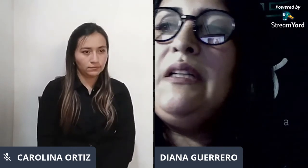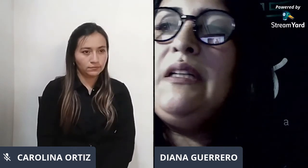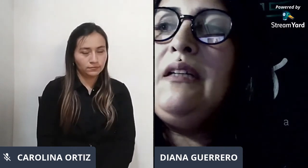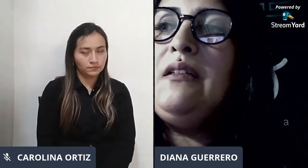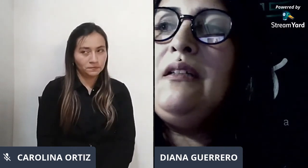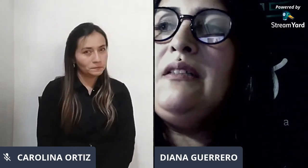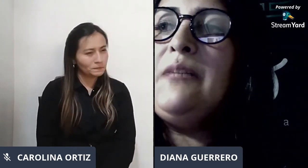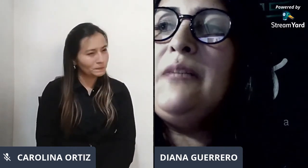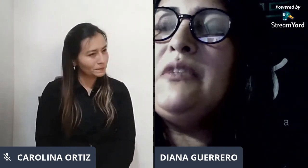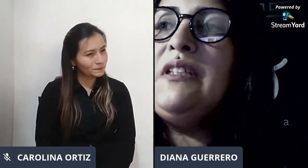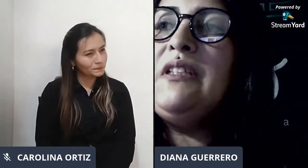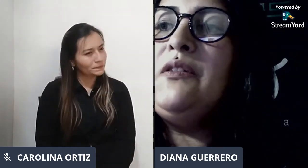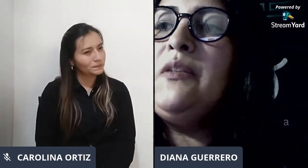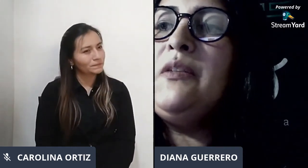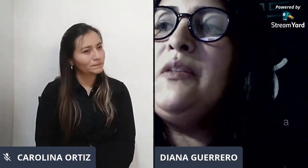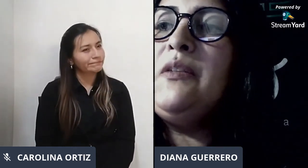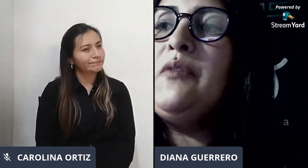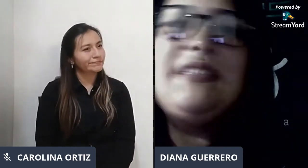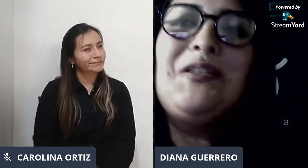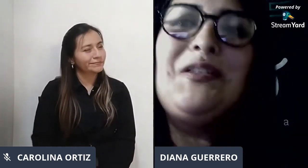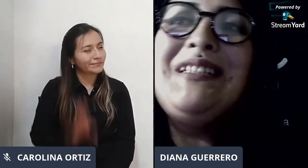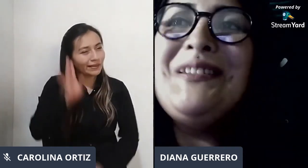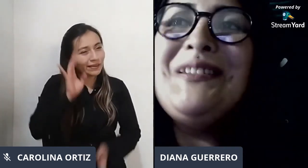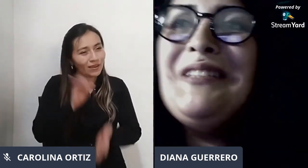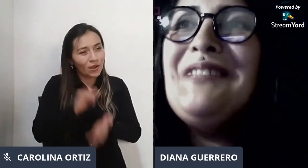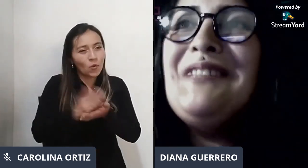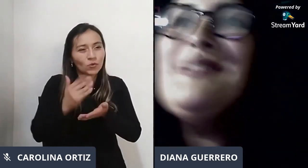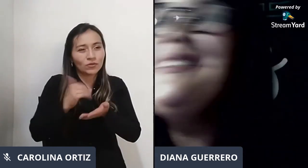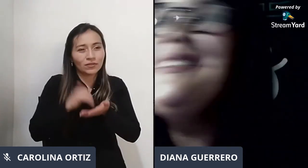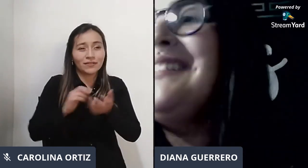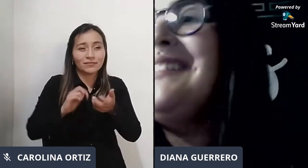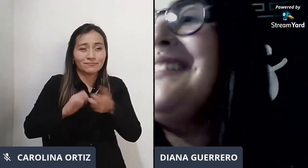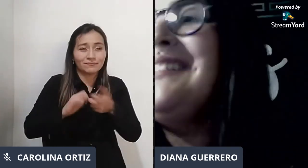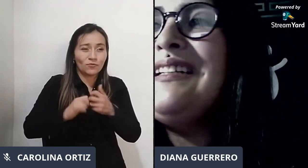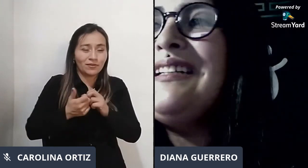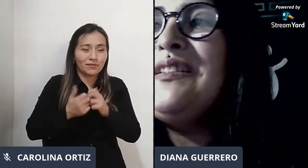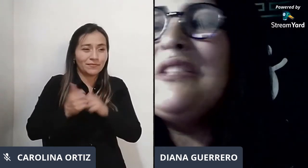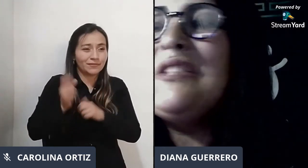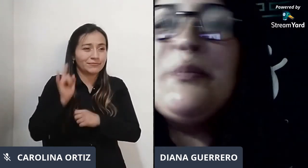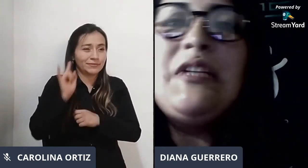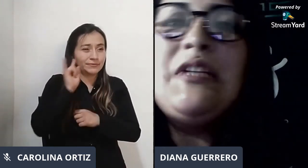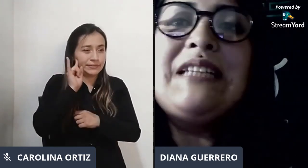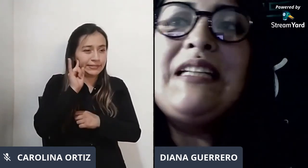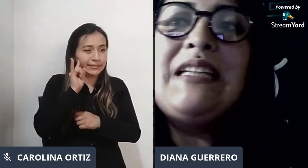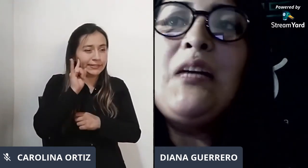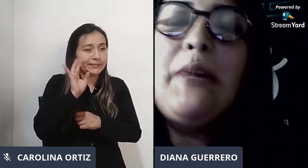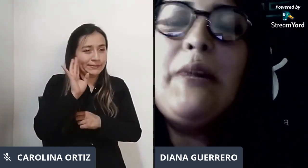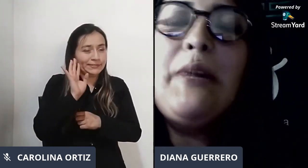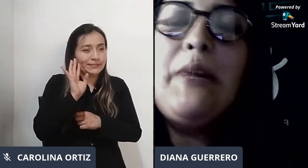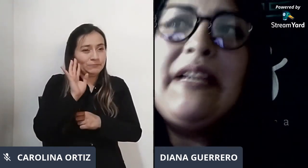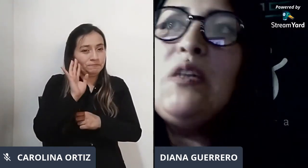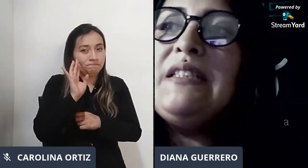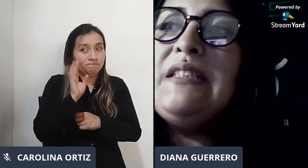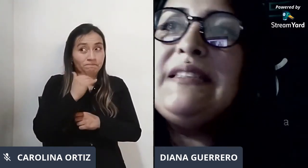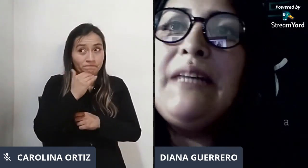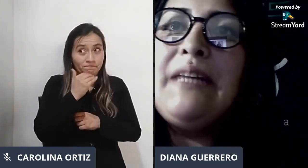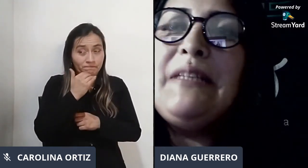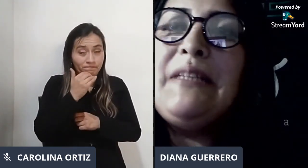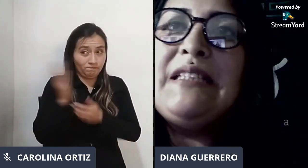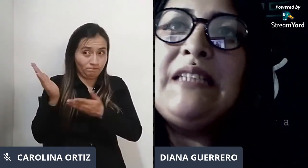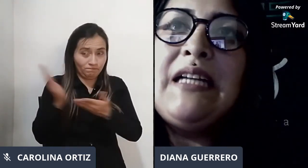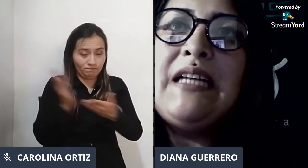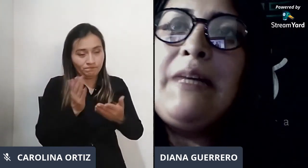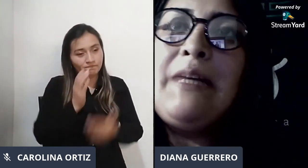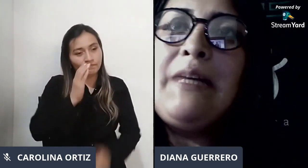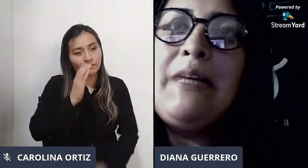Creo que estamos teniendo de nuevo fallas con el sonido. Entonces, ¿podría ser la compañera Connie si está